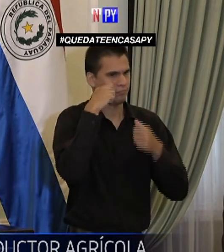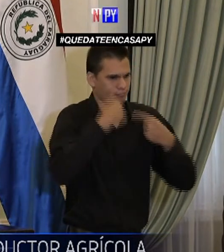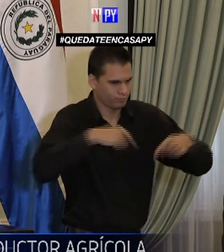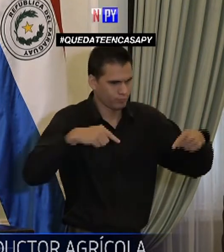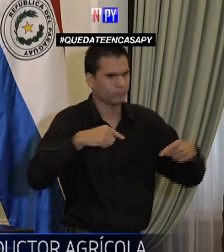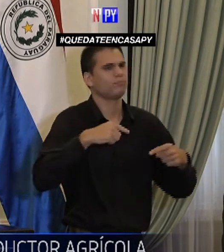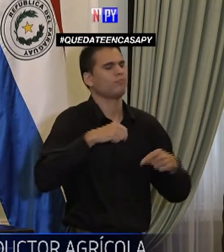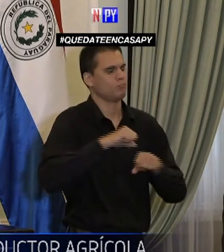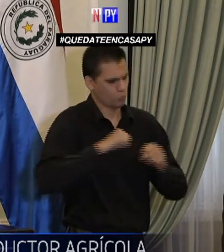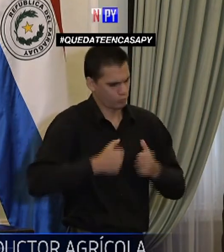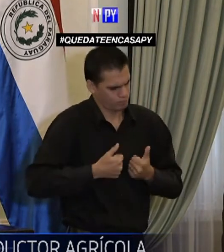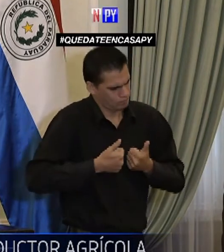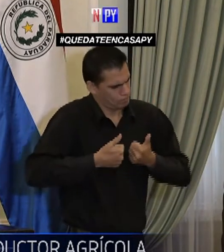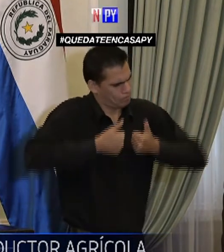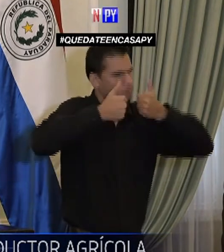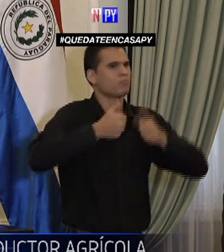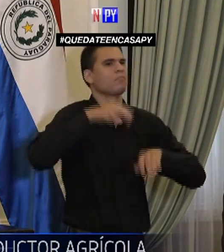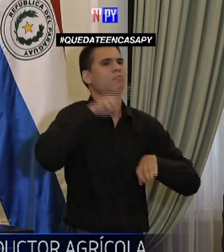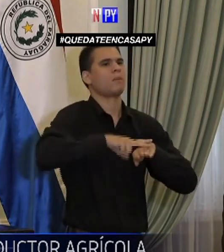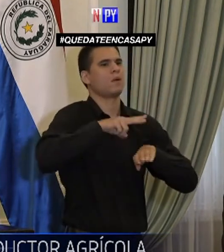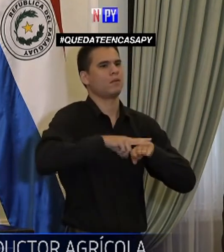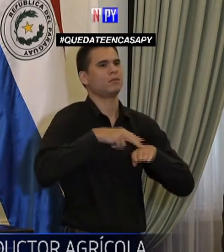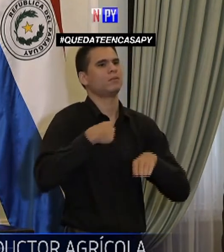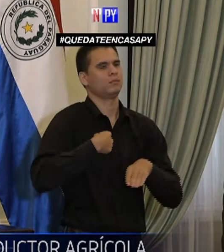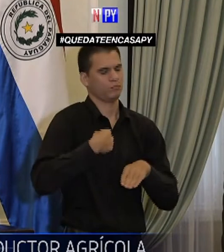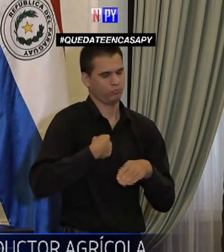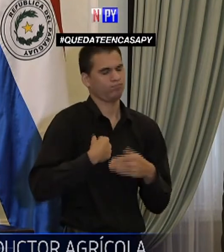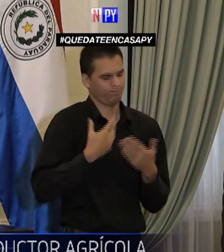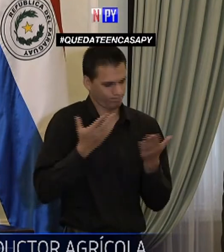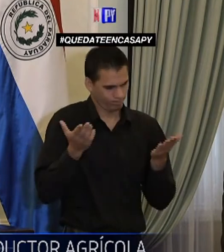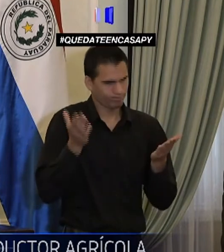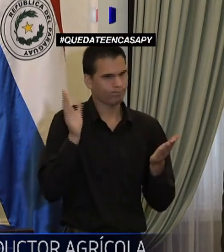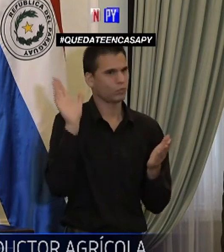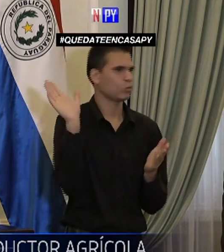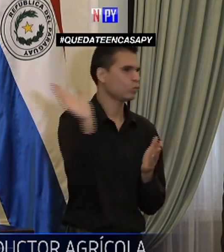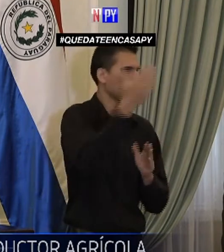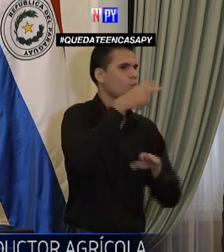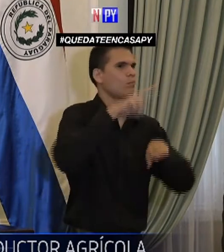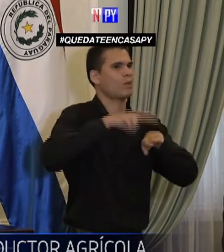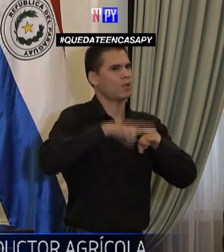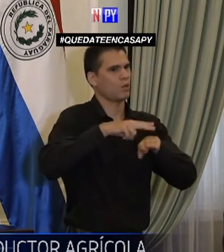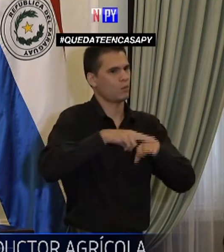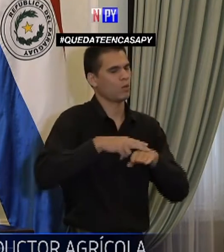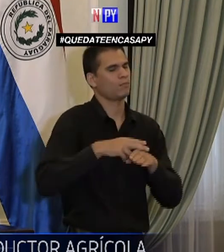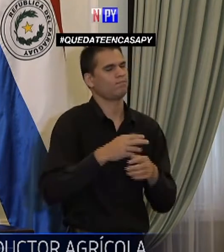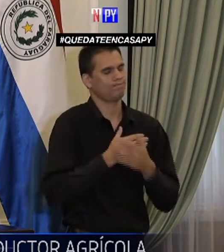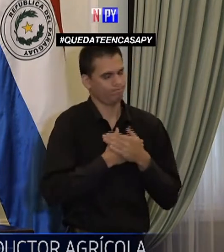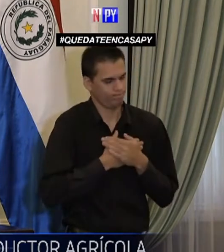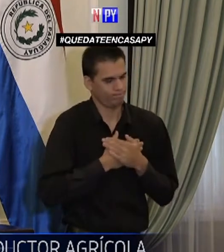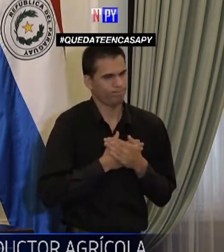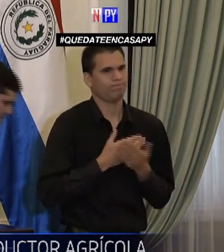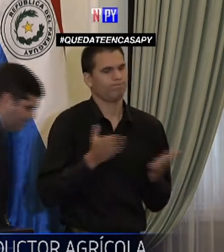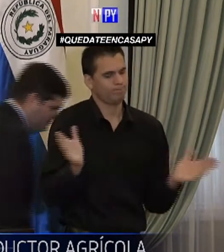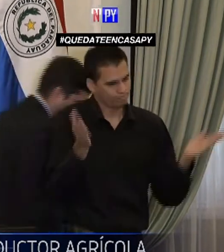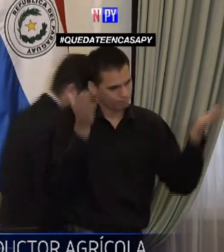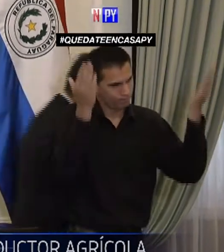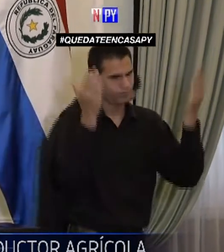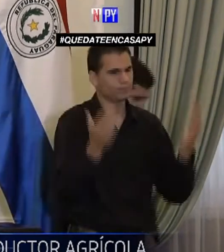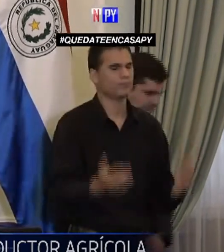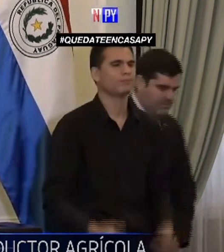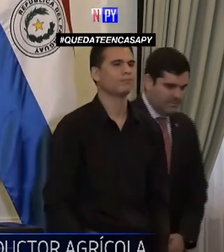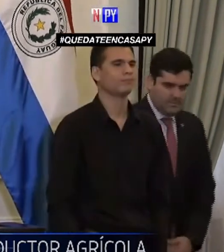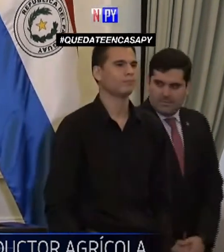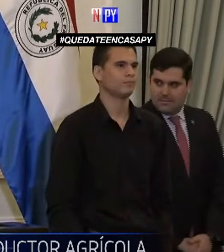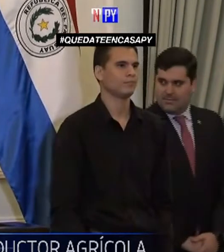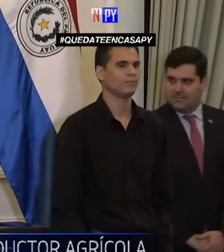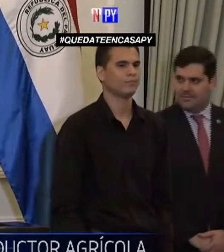así que mi solidaridad también hacia a todos los compatriotas. El anuncio que hace también el